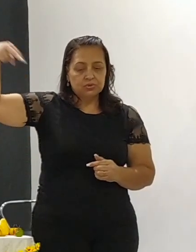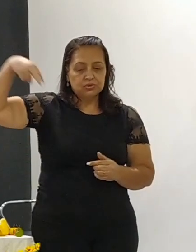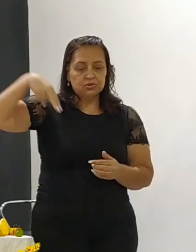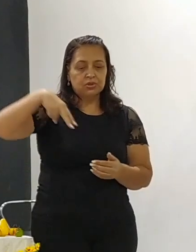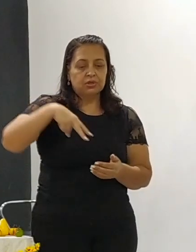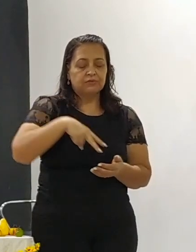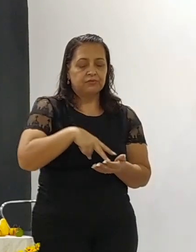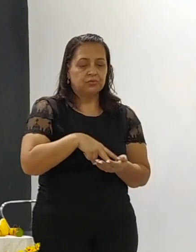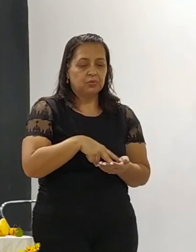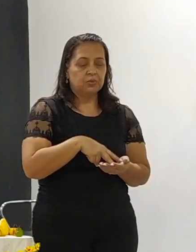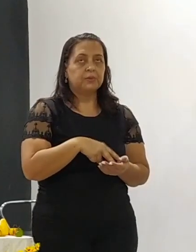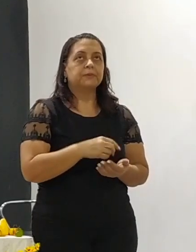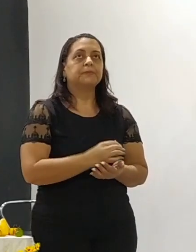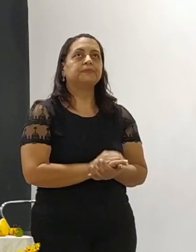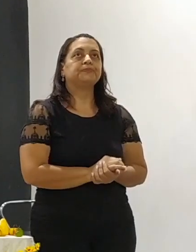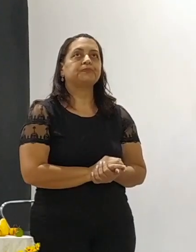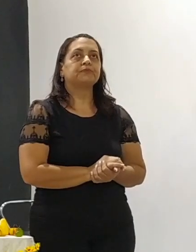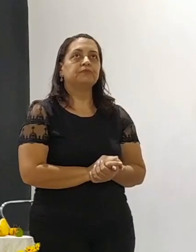Passa por 22.